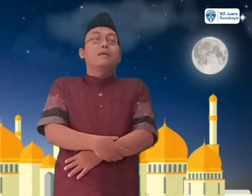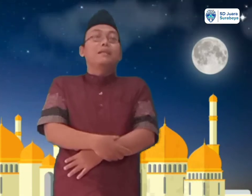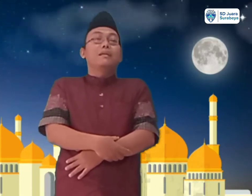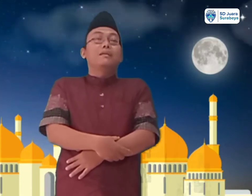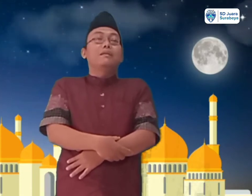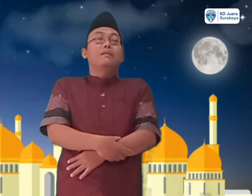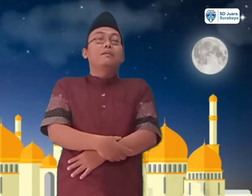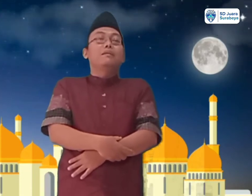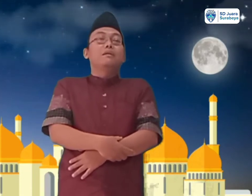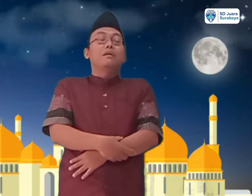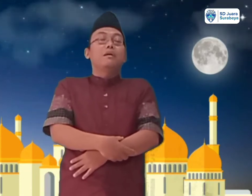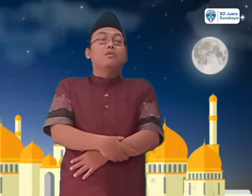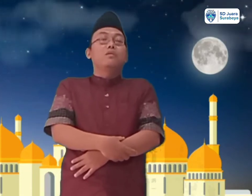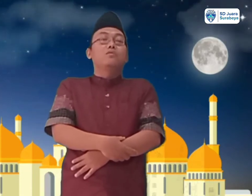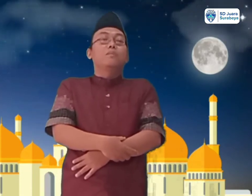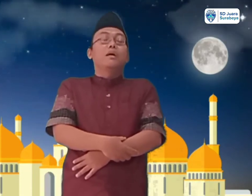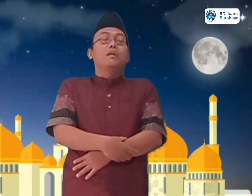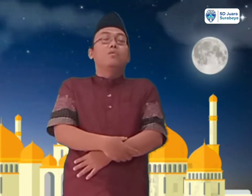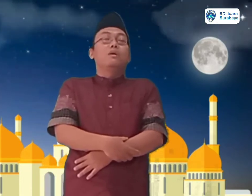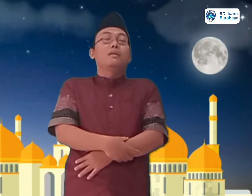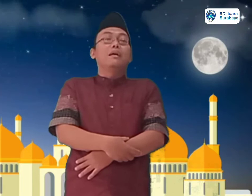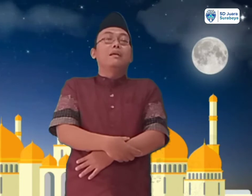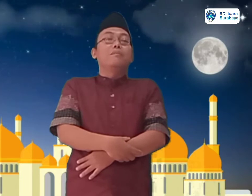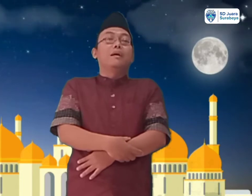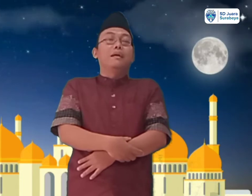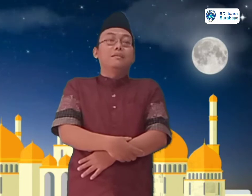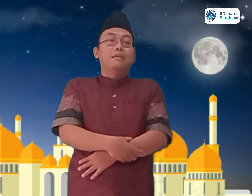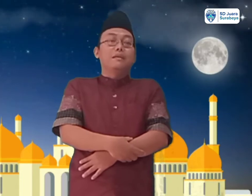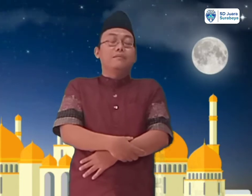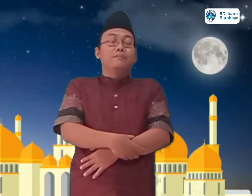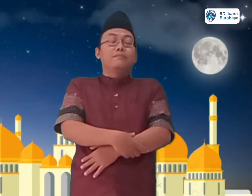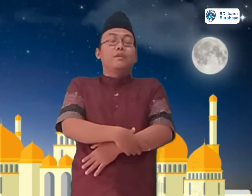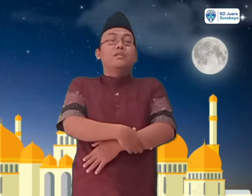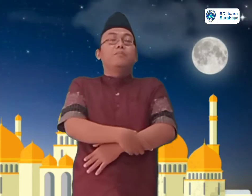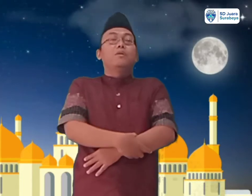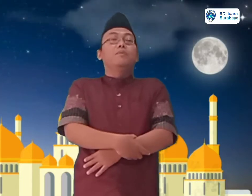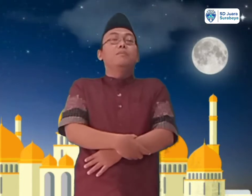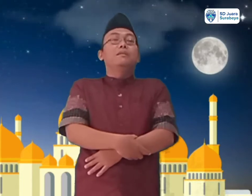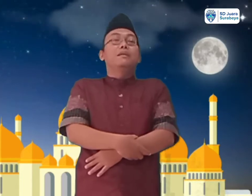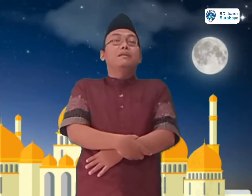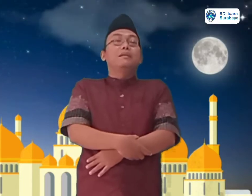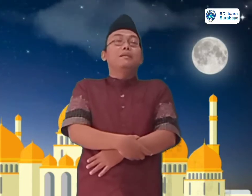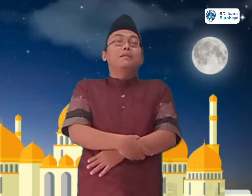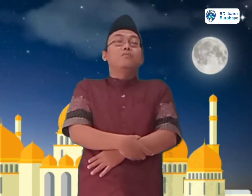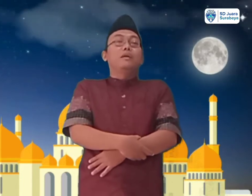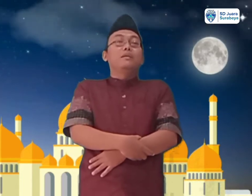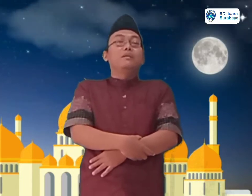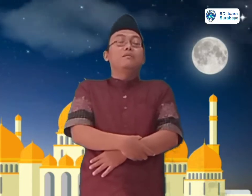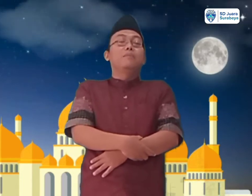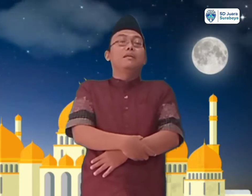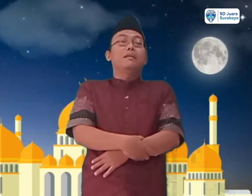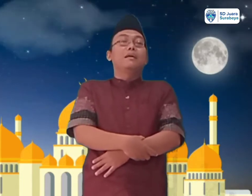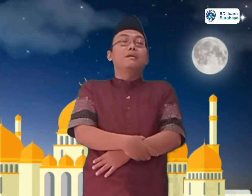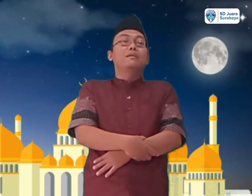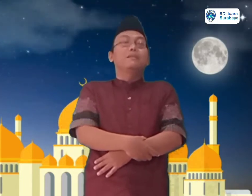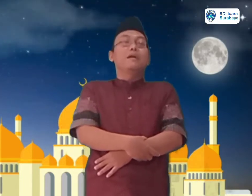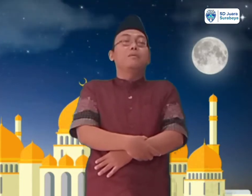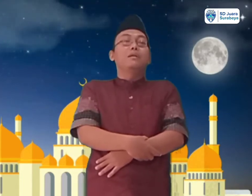submateri Allah subhanahu wa ta'ala Maha Esa. Sebelum pembelajaran ini kita mulai, marilah kita awali